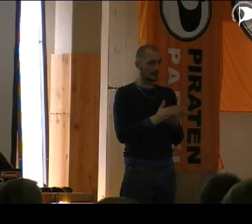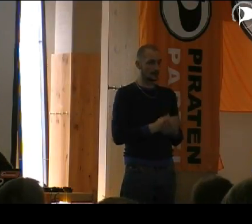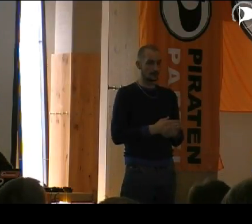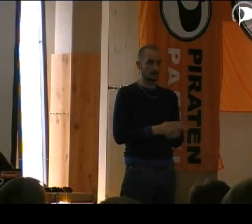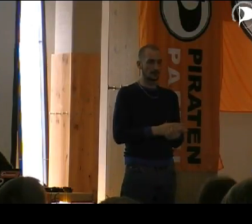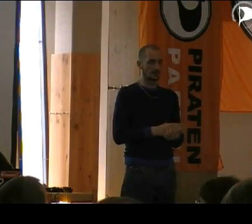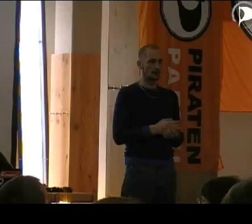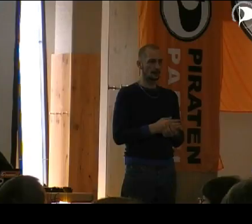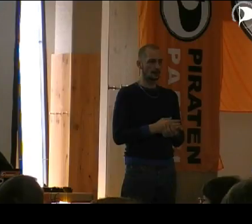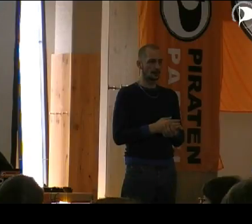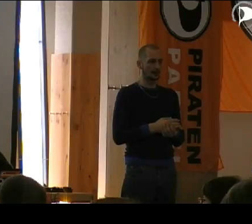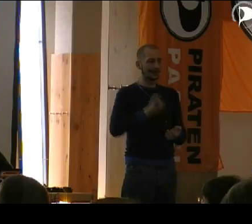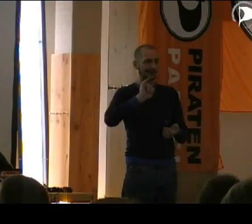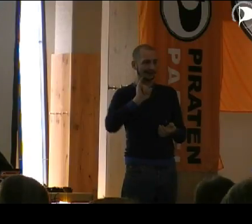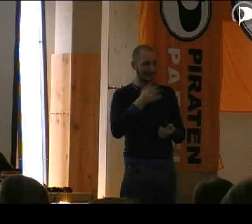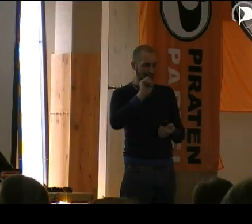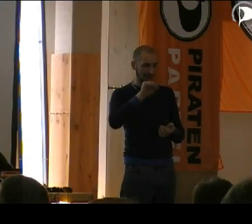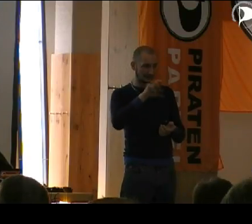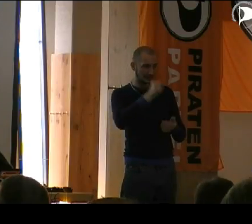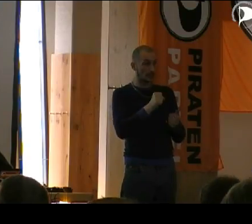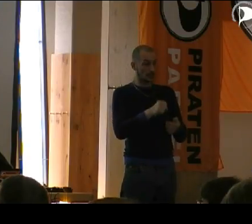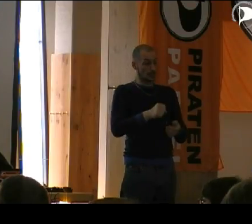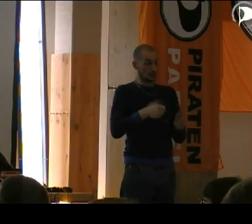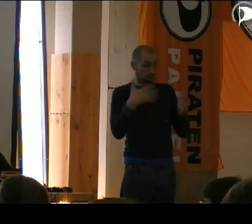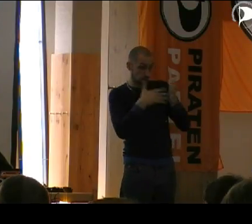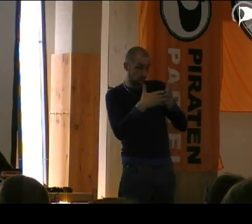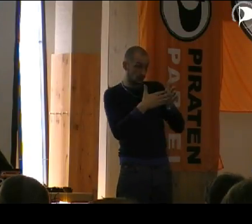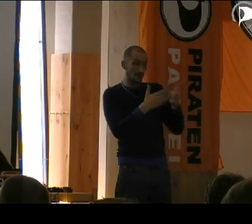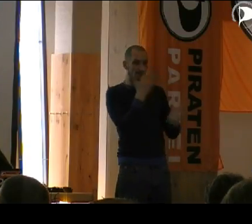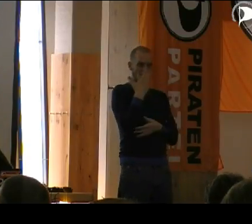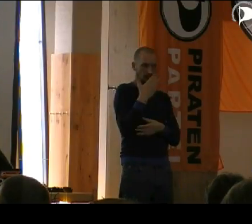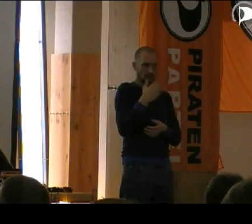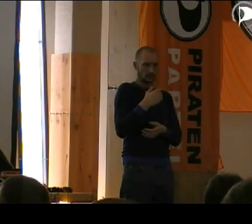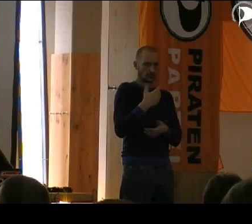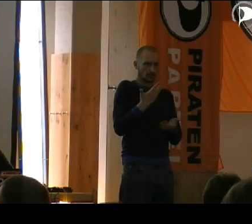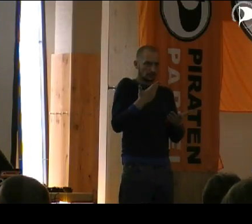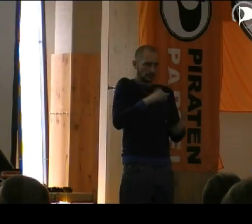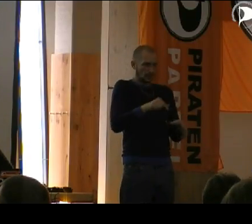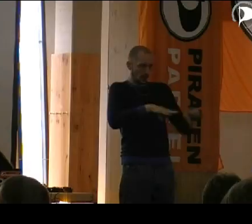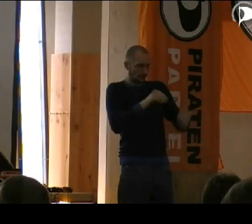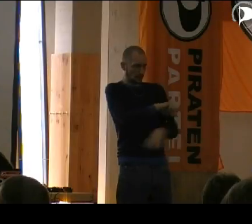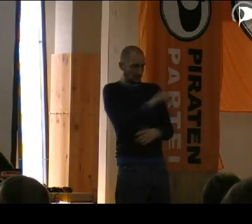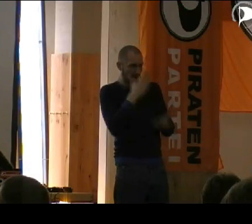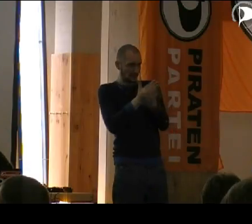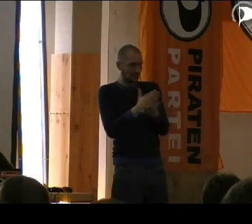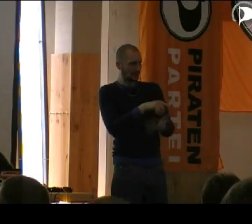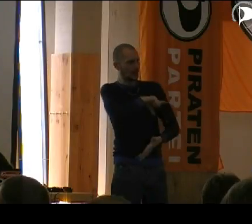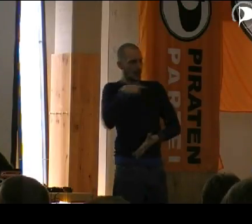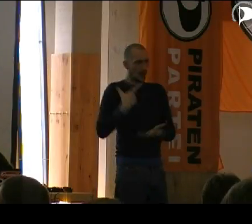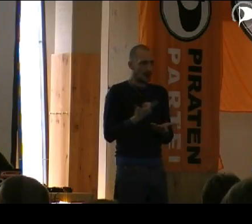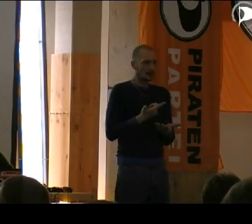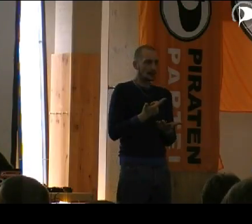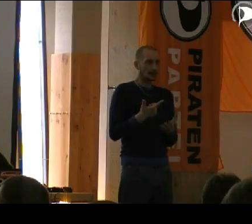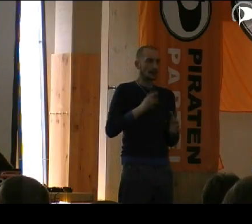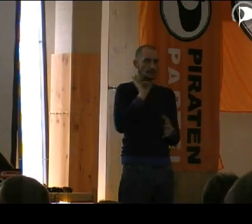jetzt wie lange hast du den geprüft dass die leute das gestern abend angefangen wieder prüfen wie lange die prüfung für das ganze ja genau